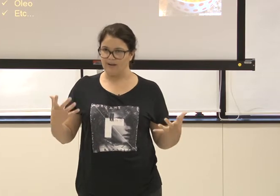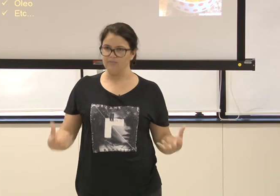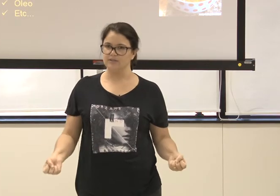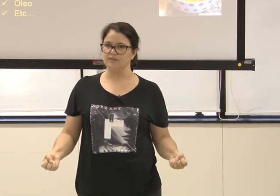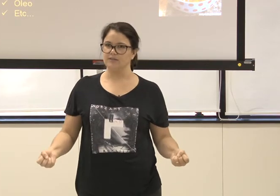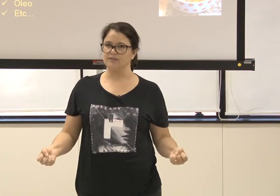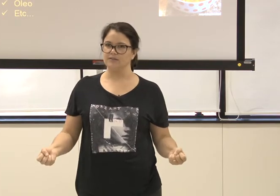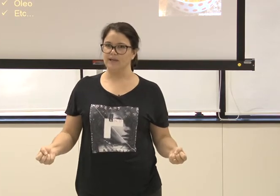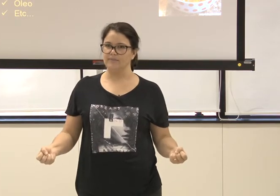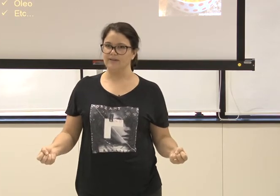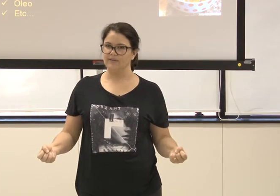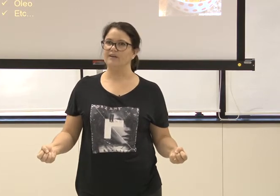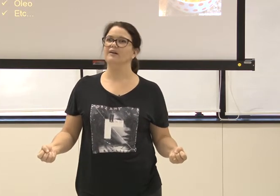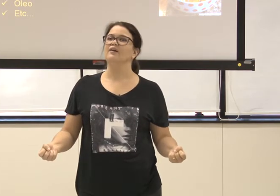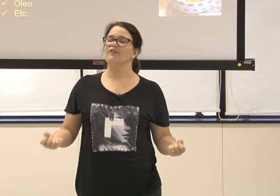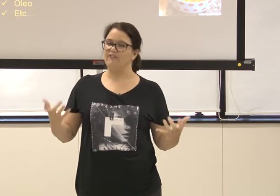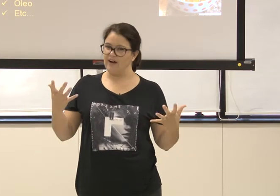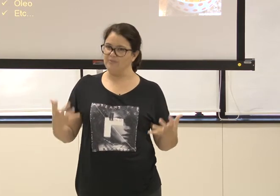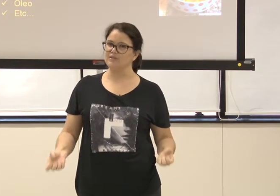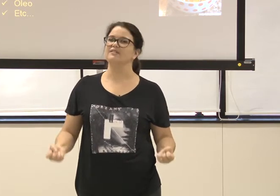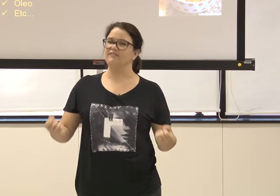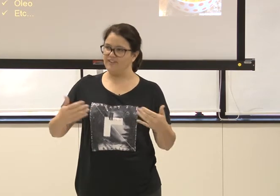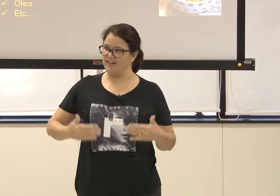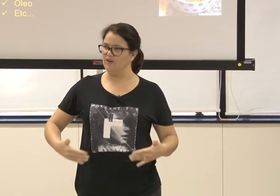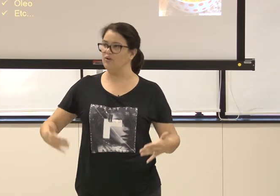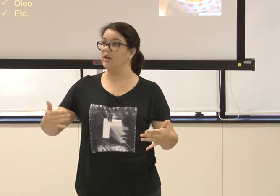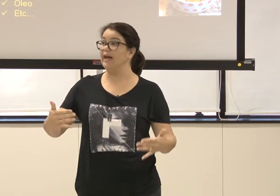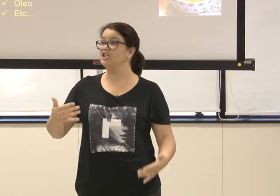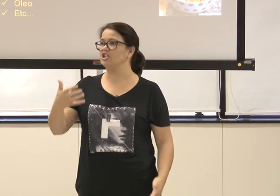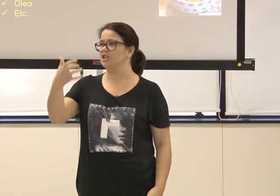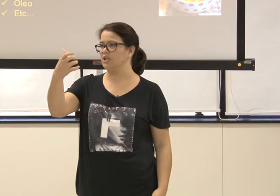Vamos? Quem mais? Vamos? Venham. Leite?